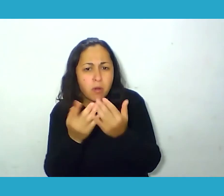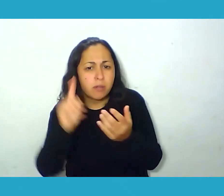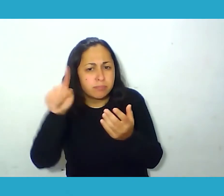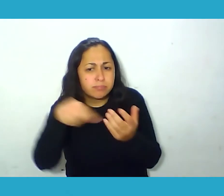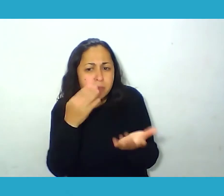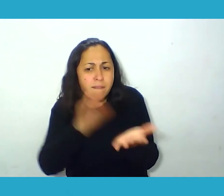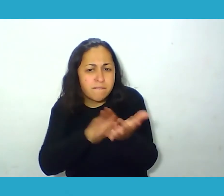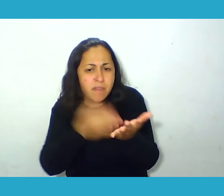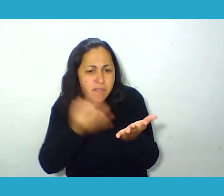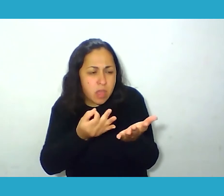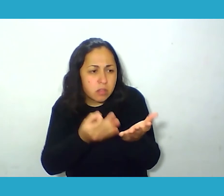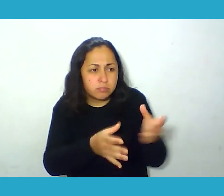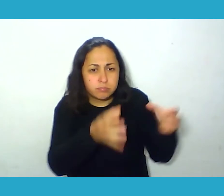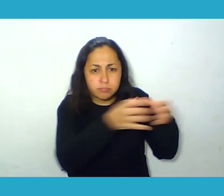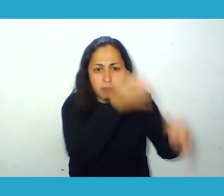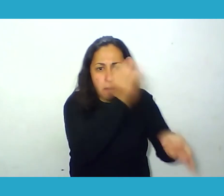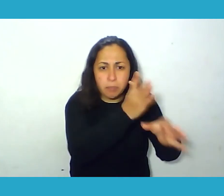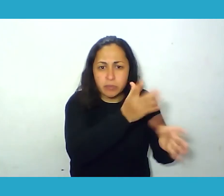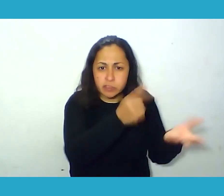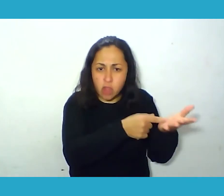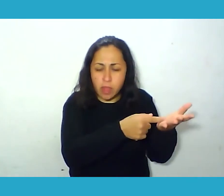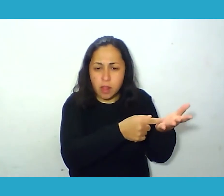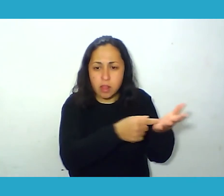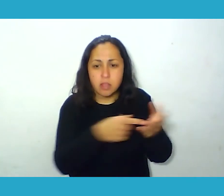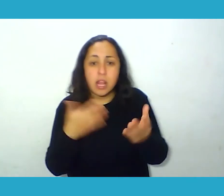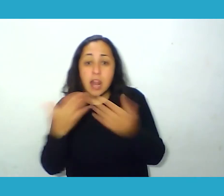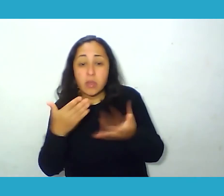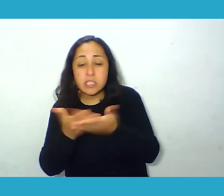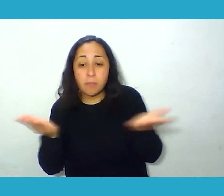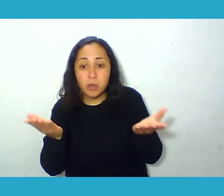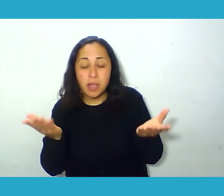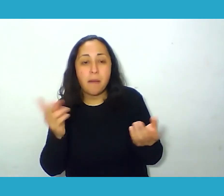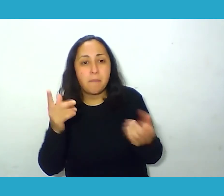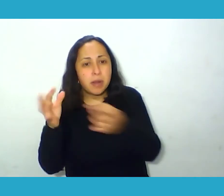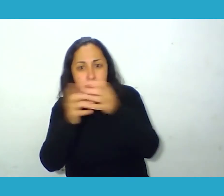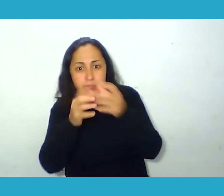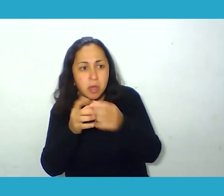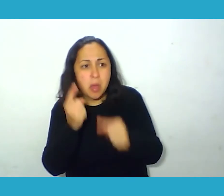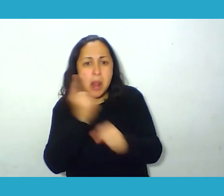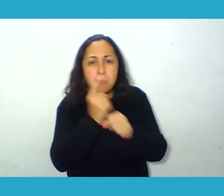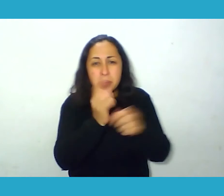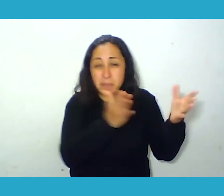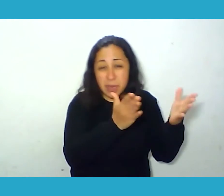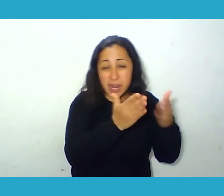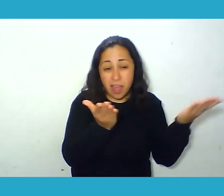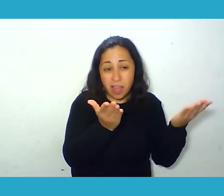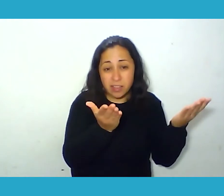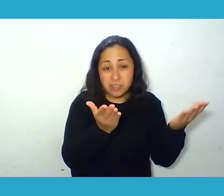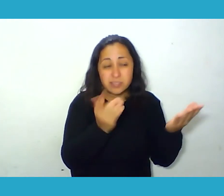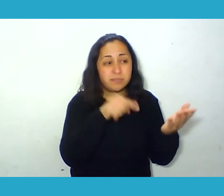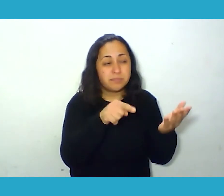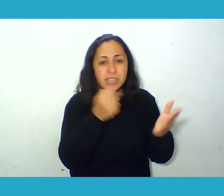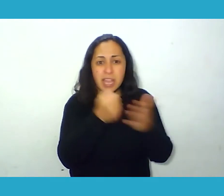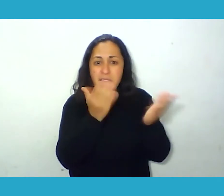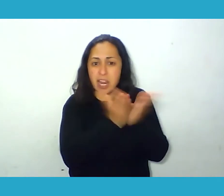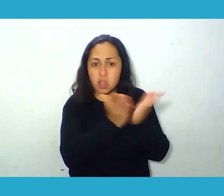o no, los que tienen que ser competentes. La audiencia pública es para debatir el estudio de impacto ambiental, ya que tuvo una primera visión por parte de los funcionarios.